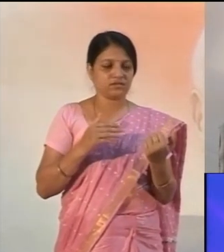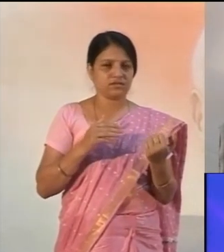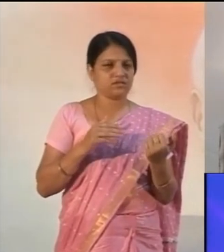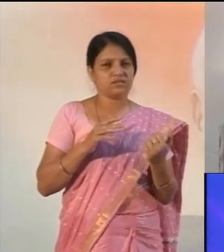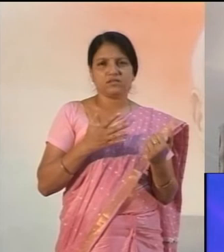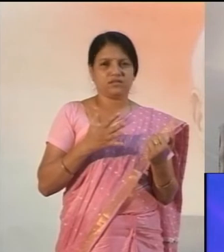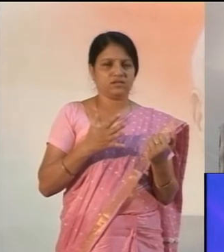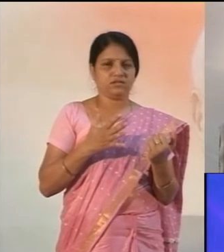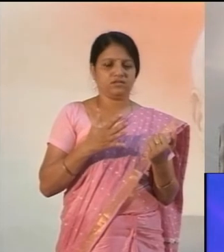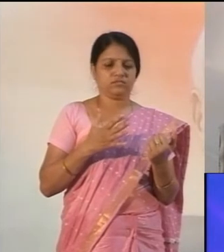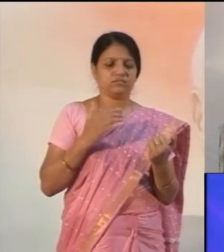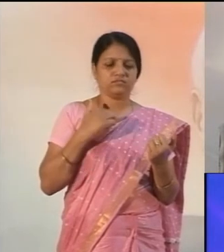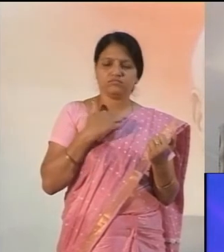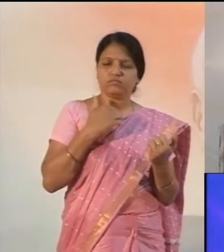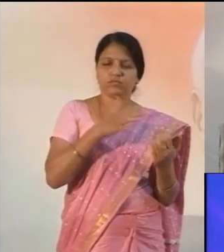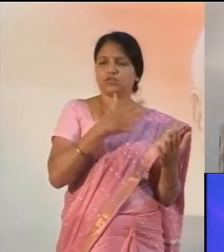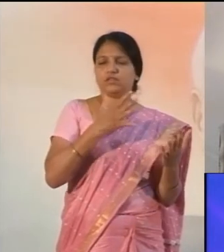कि नहीं, मुझे नहीं देखना है।